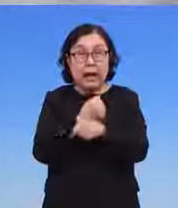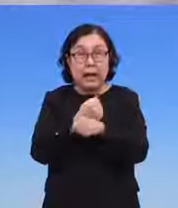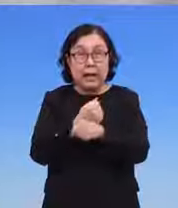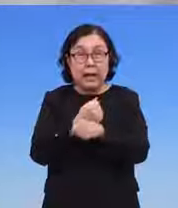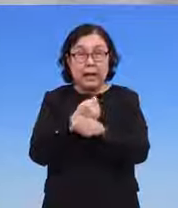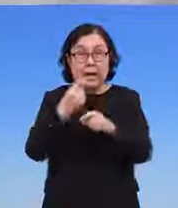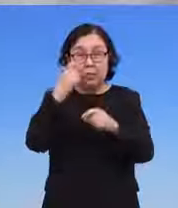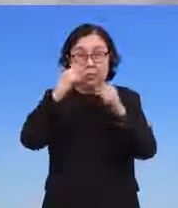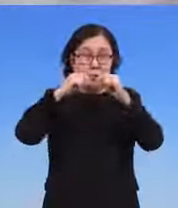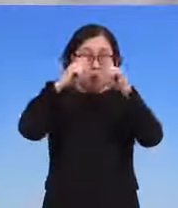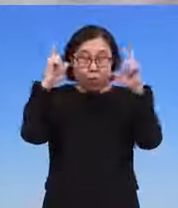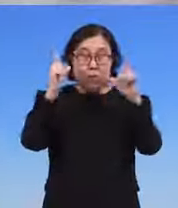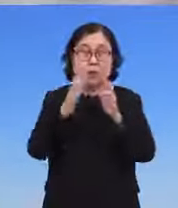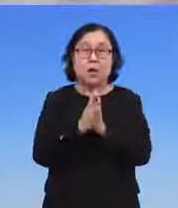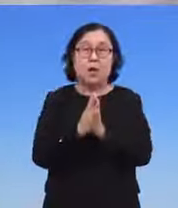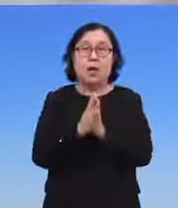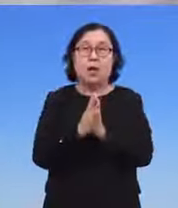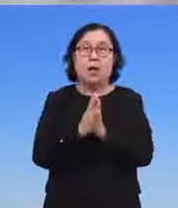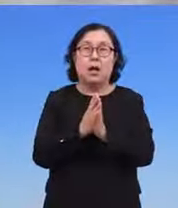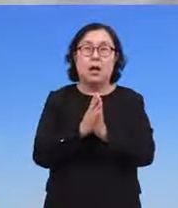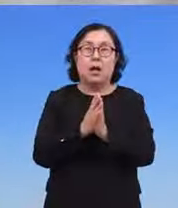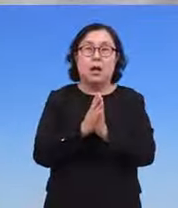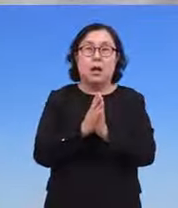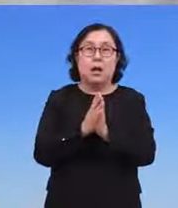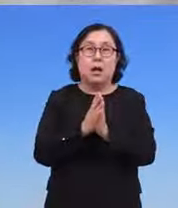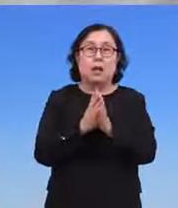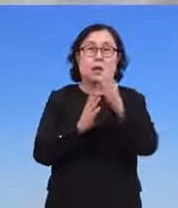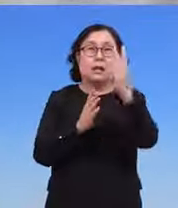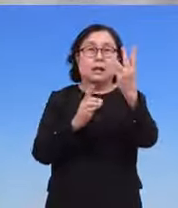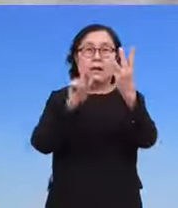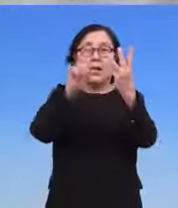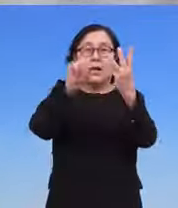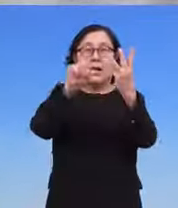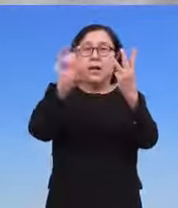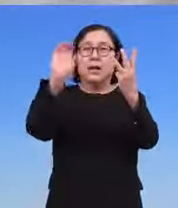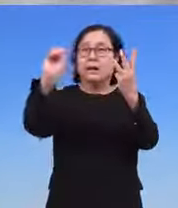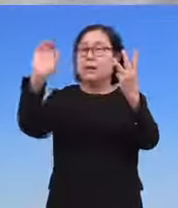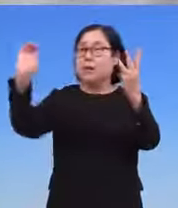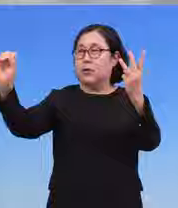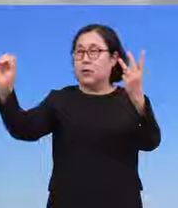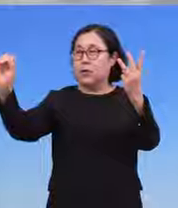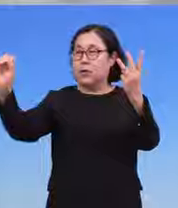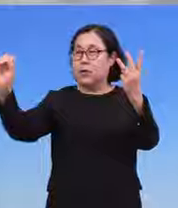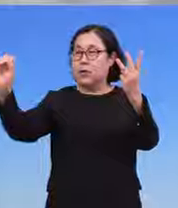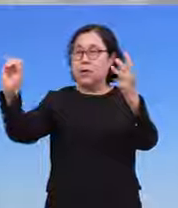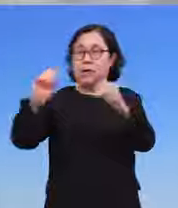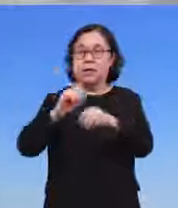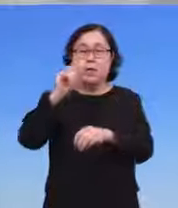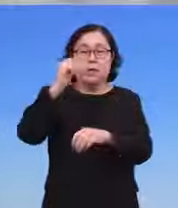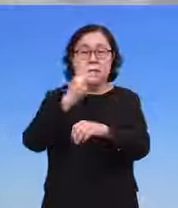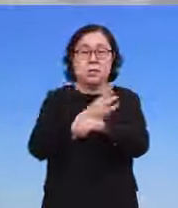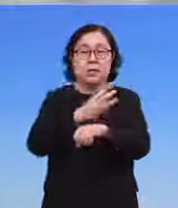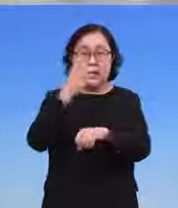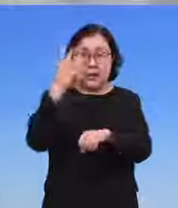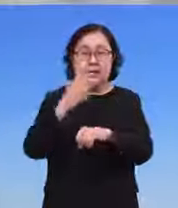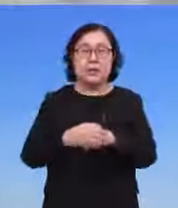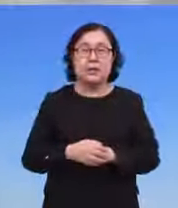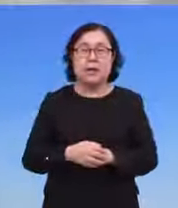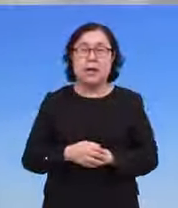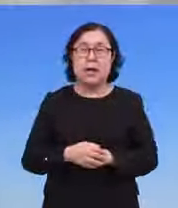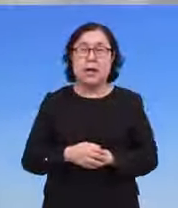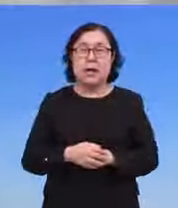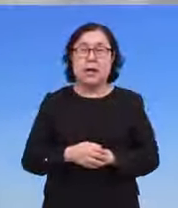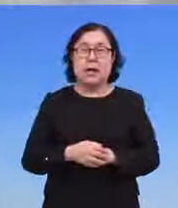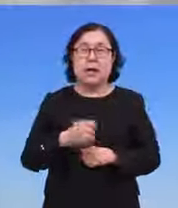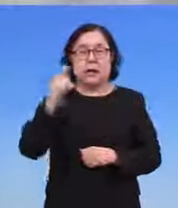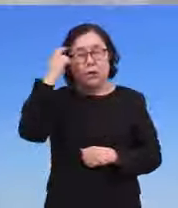시간을 가지다가 딱 눈이 떠졌는데 저 디지털 글자시계로 딱 300 새벽 3시에 눈이 떠진 겁니다.